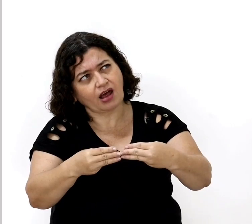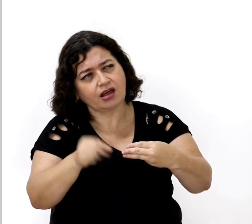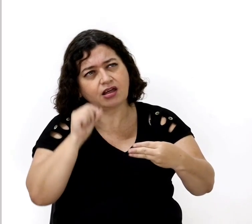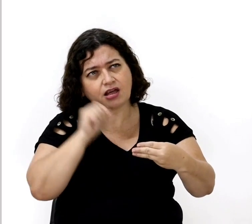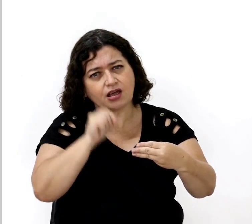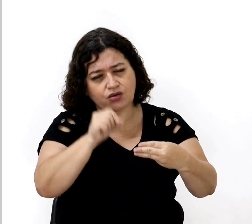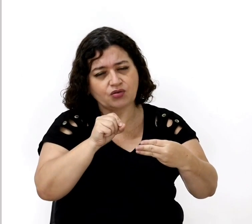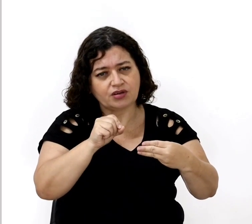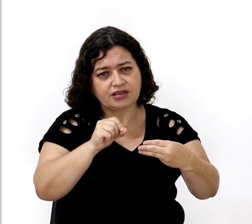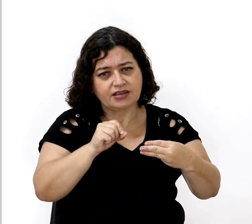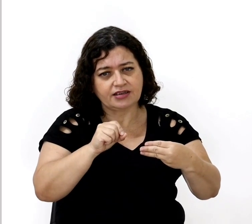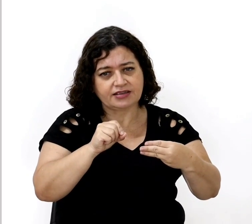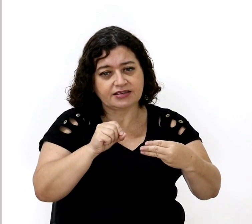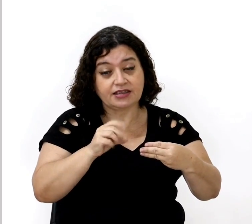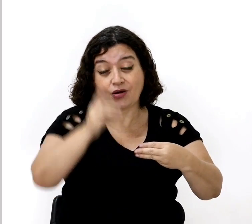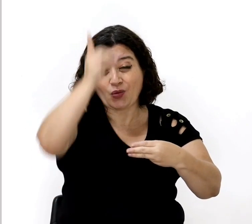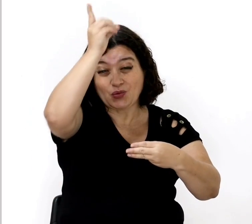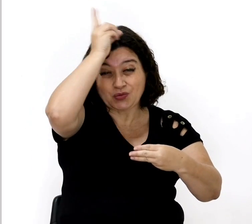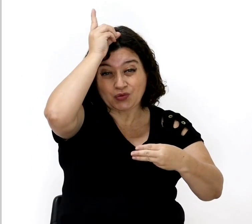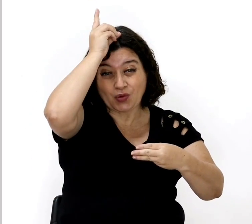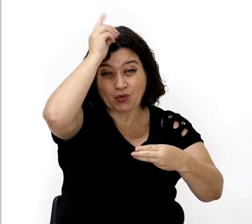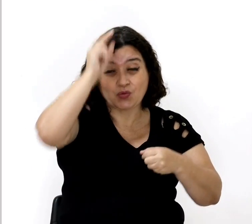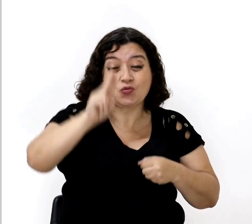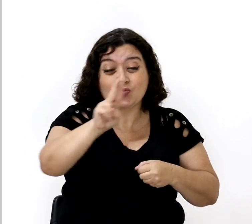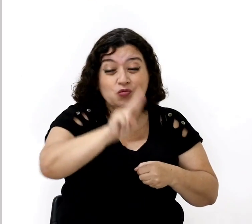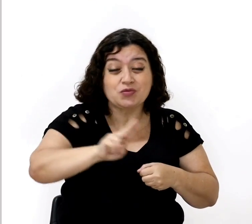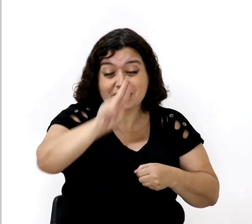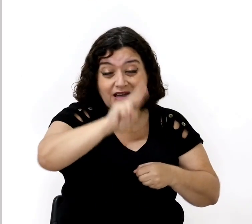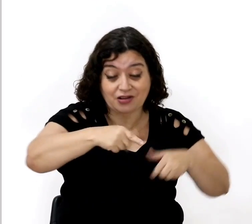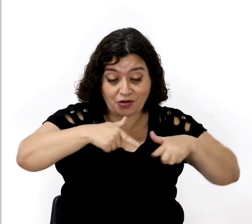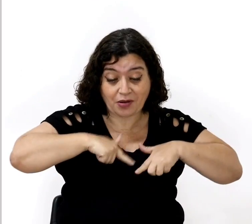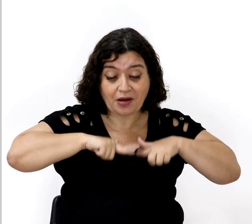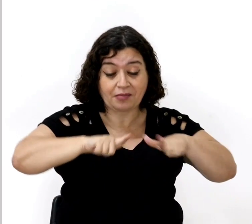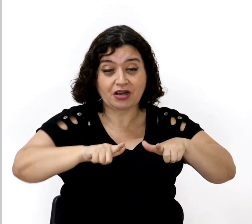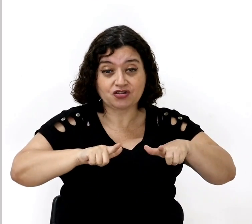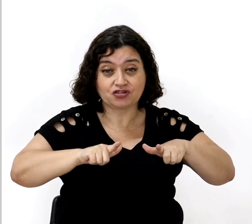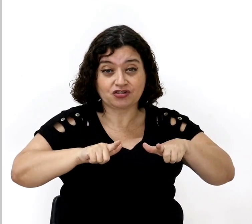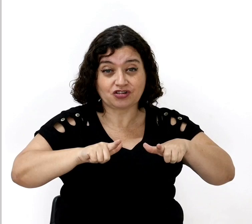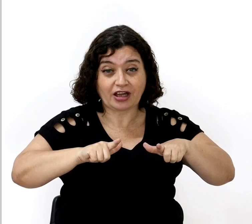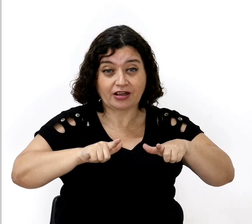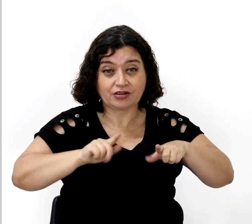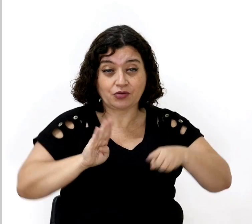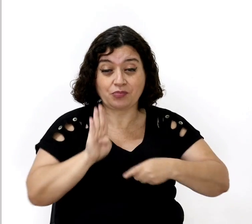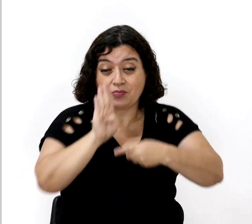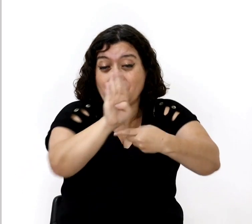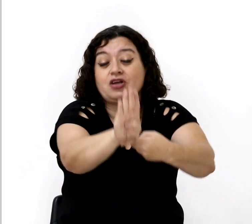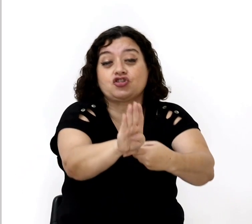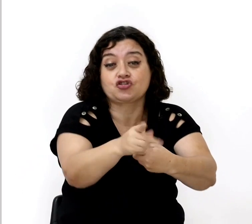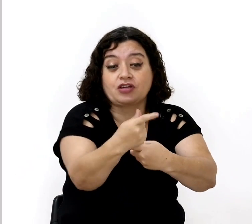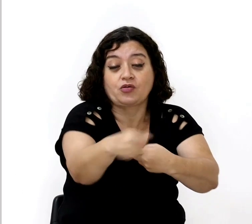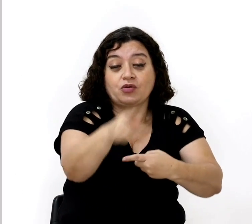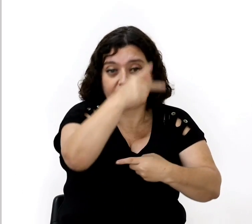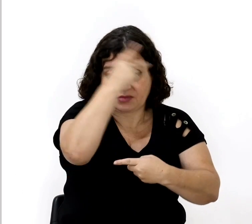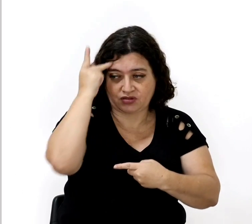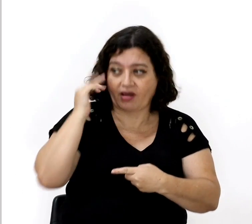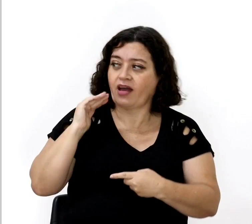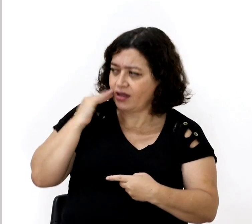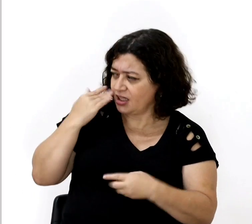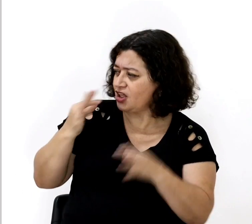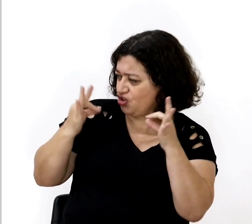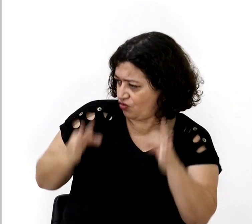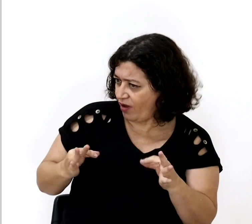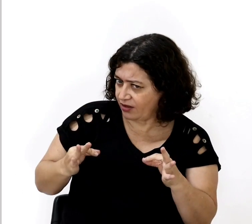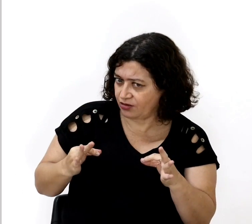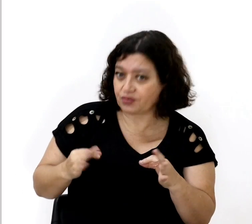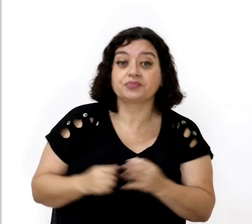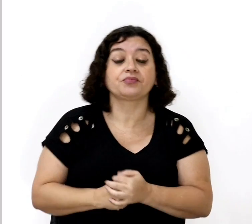esse dom sendo efetivamente exercido na direção do outro. Sim. Compreendi